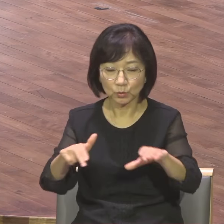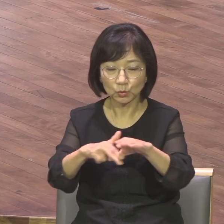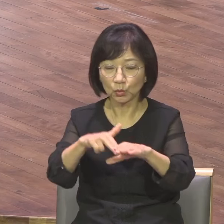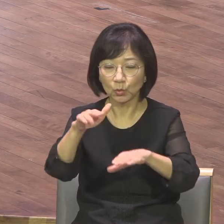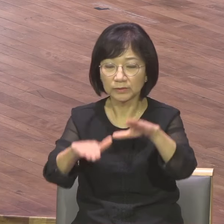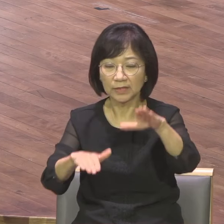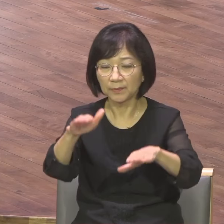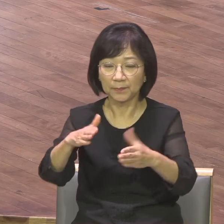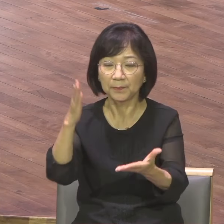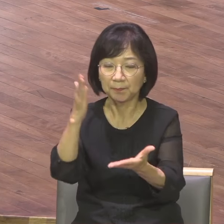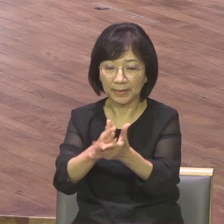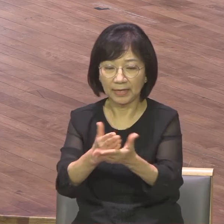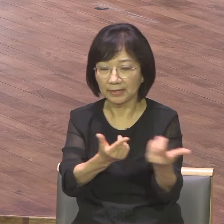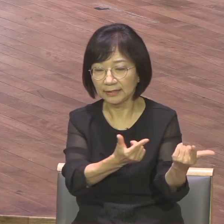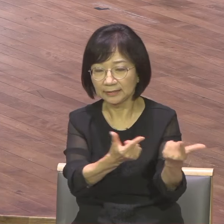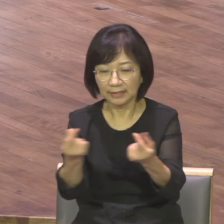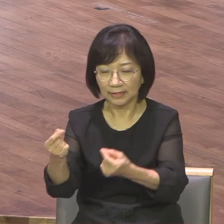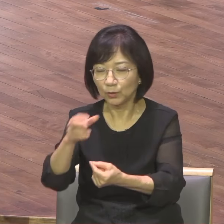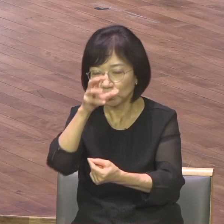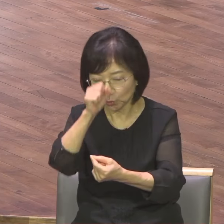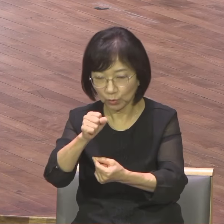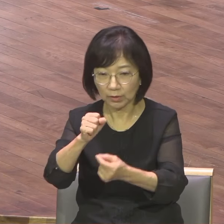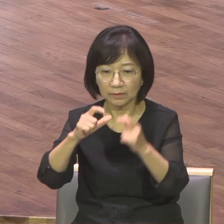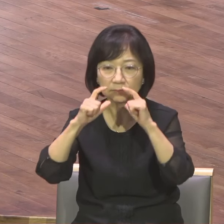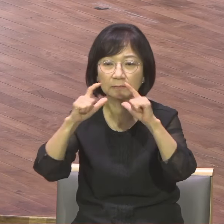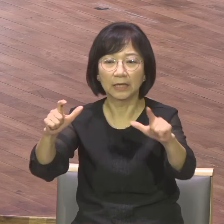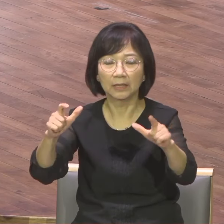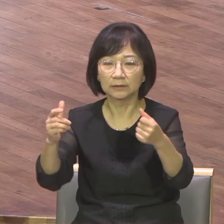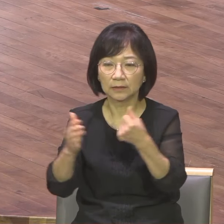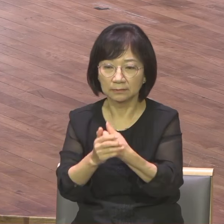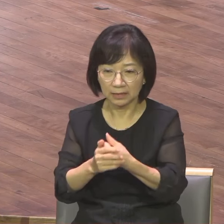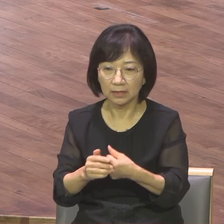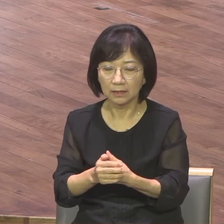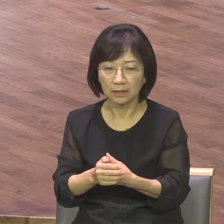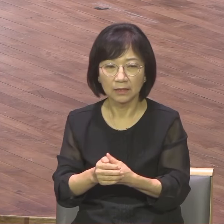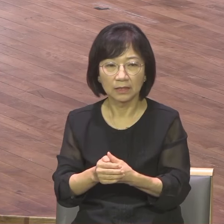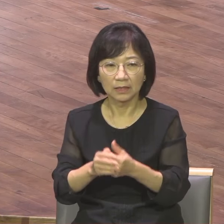다 세겨버렸다니까요. 그래서 강단에서 이게